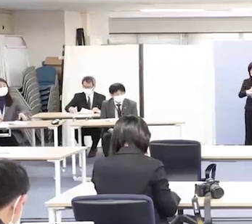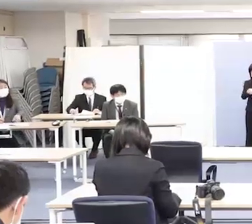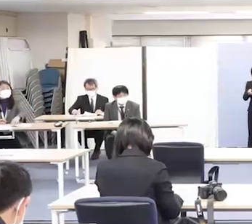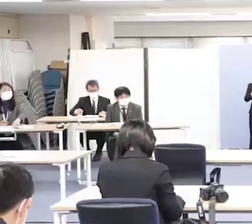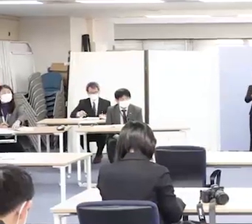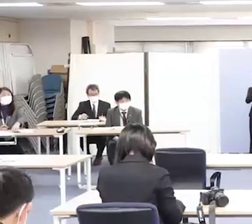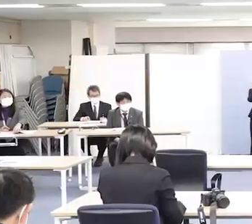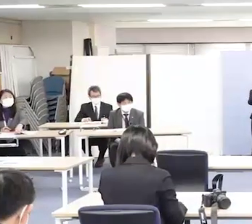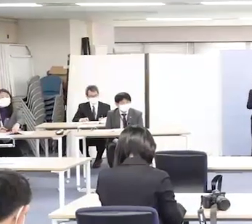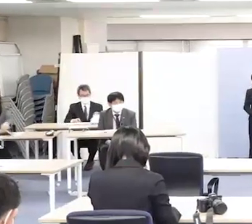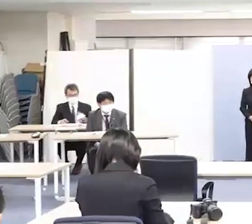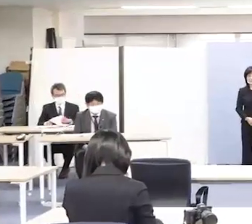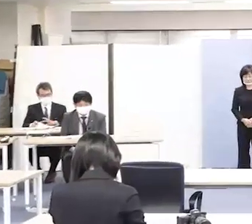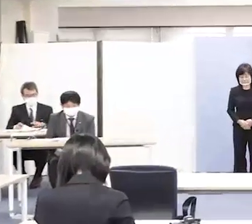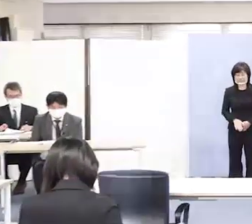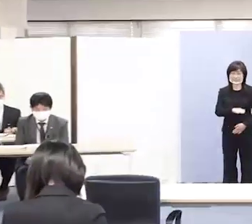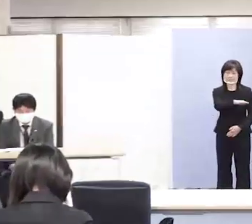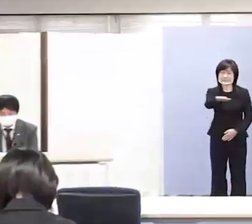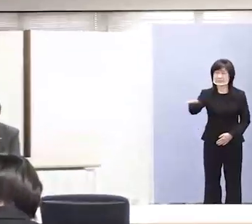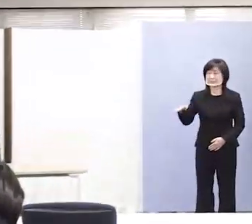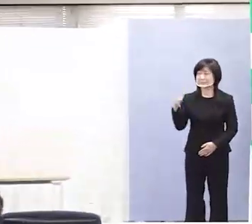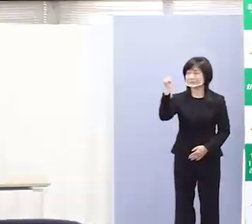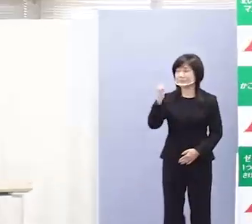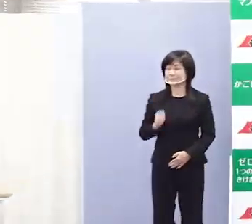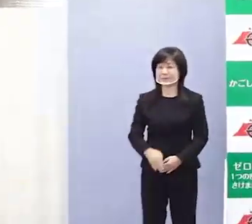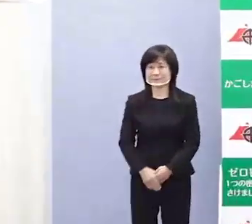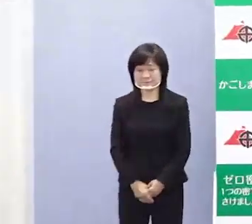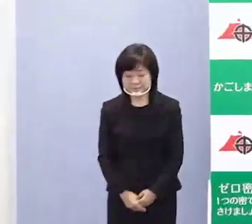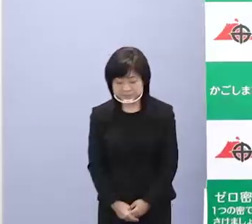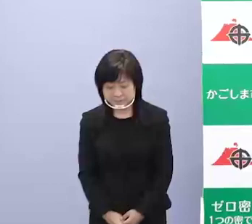。 はい、皆さんおはようございます。